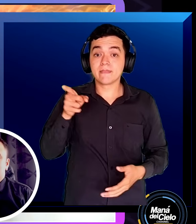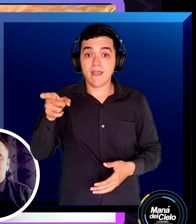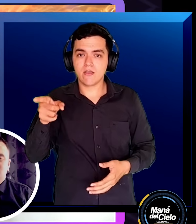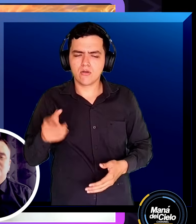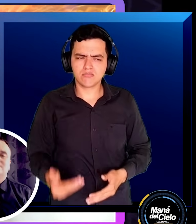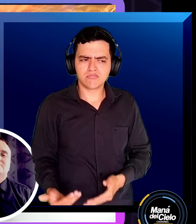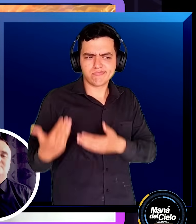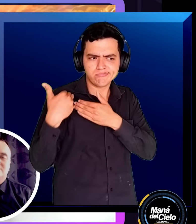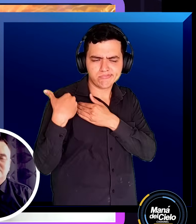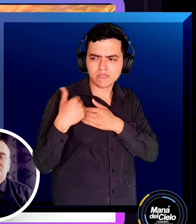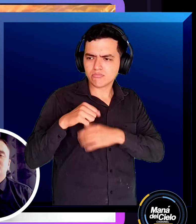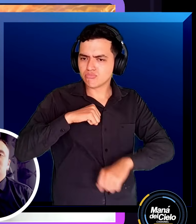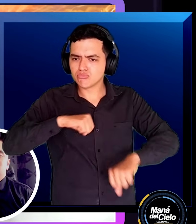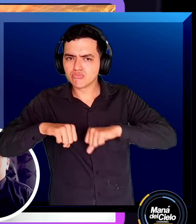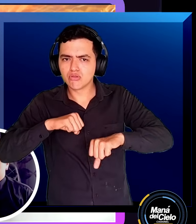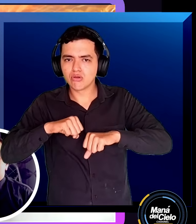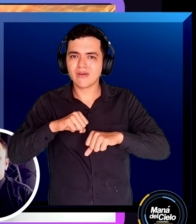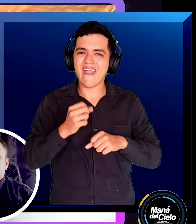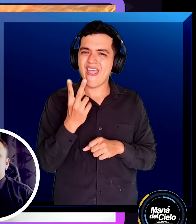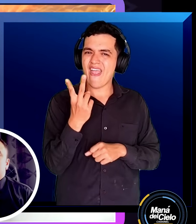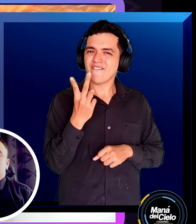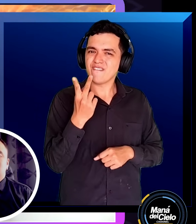Por eso es que, hermanos,